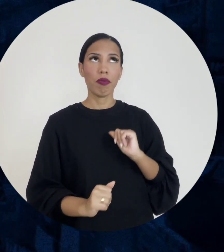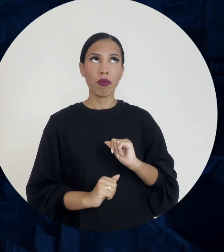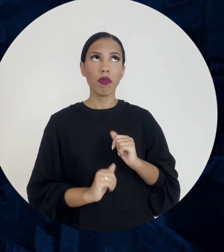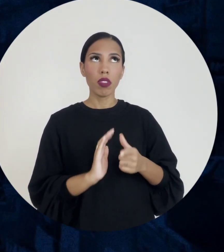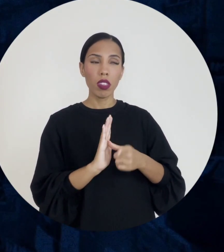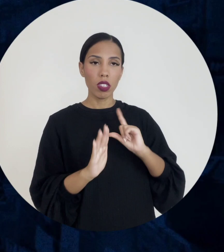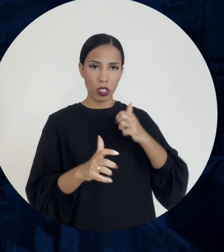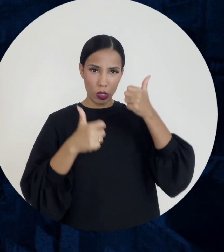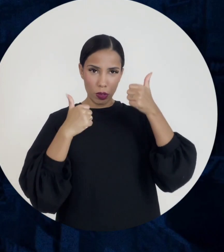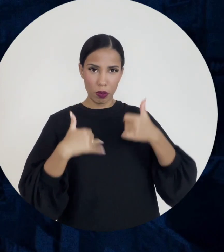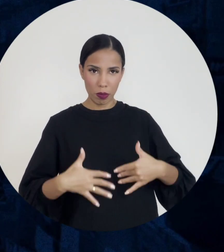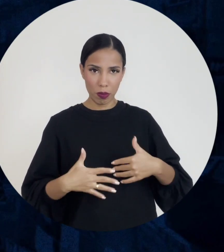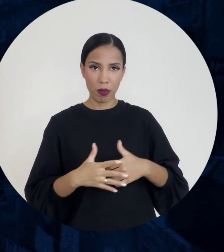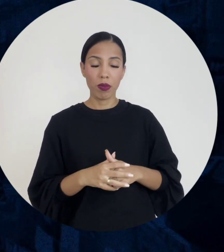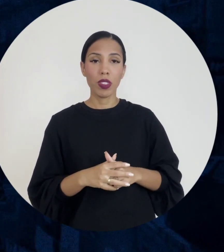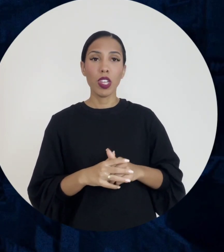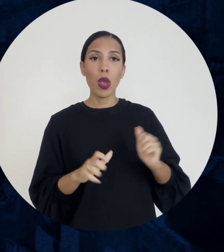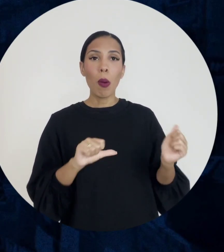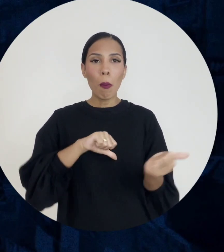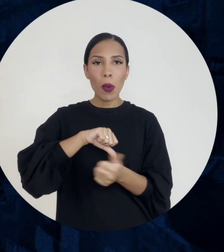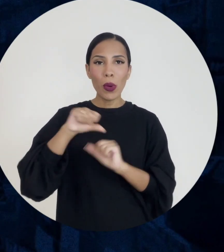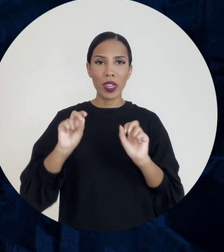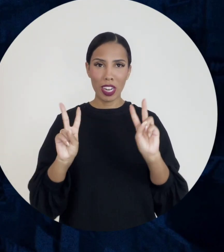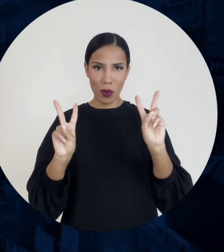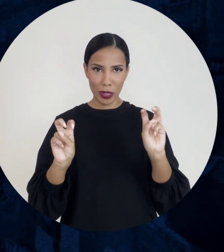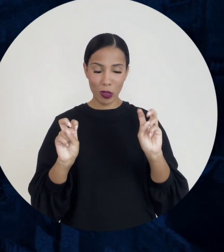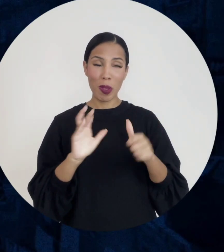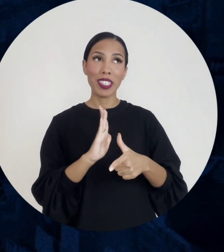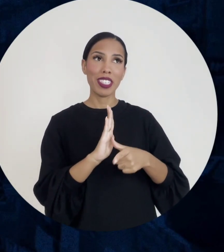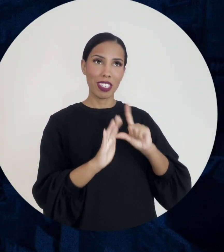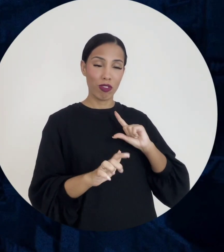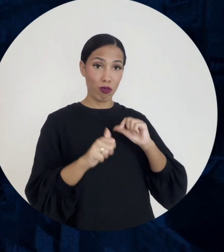Aí na terceira vez, eu voltei para o Ceará